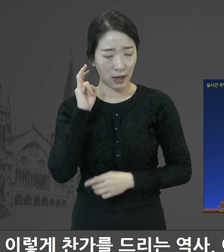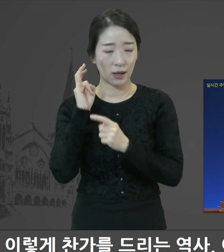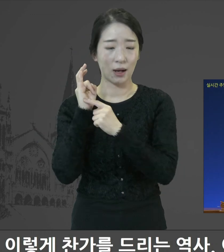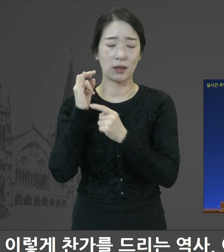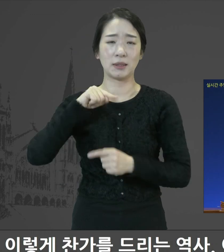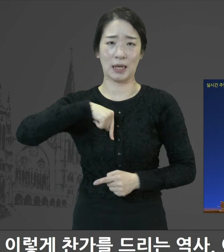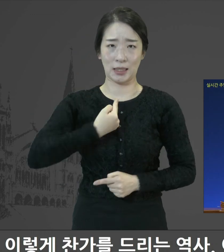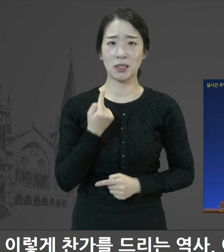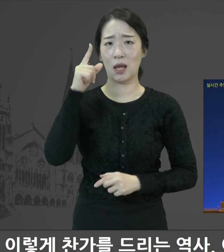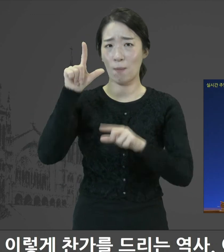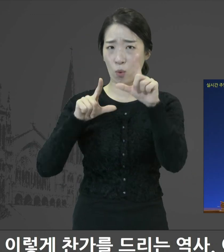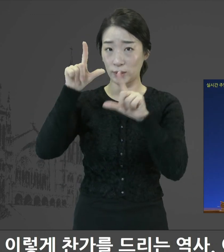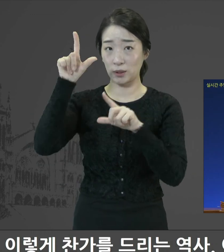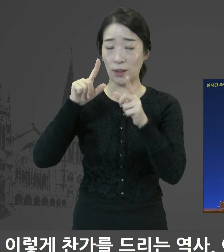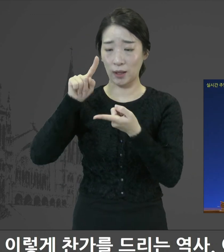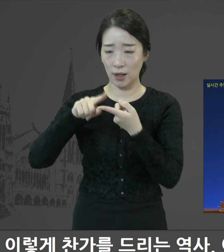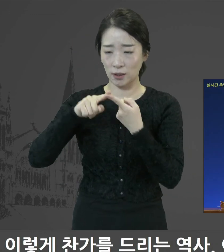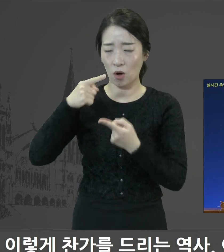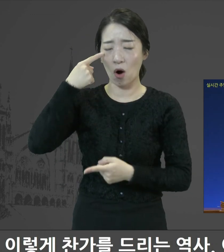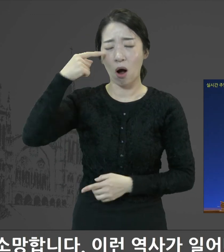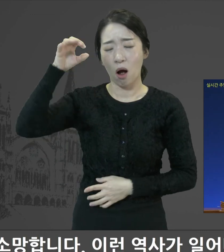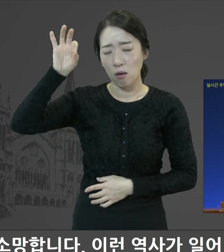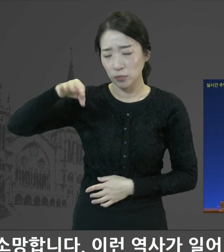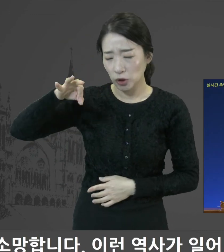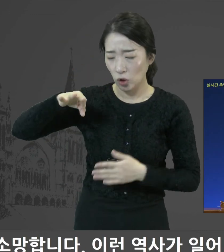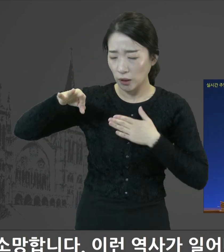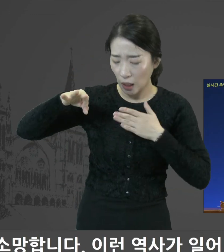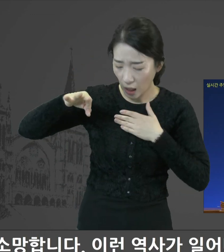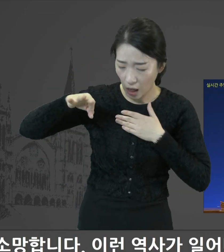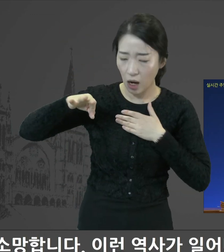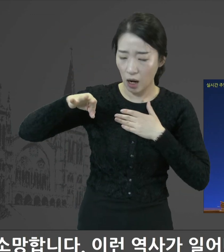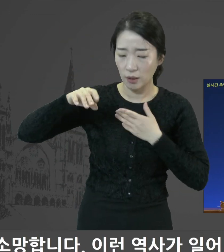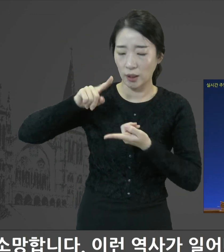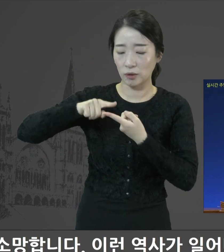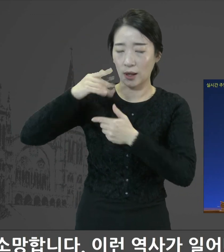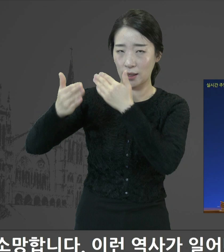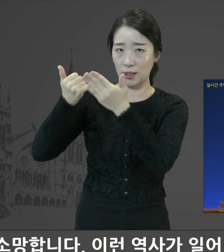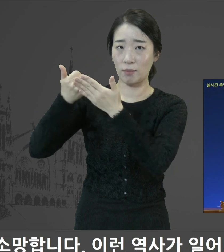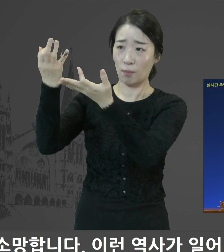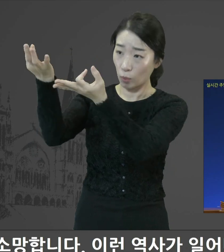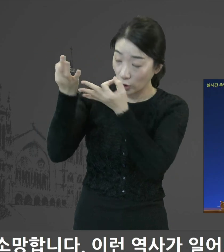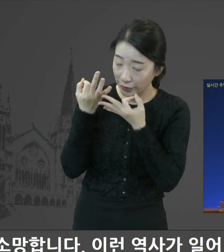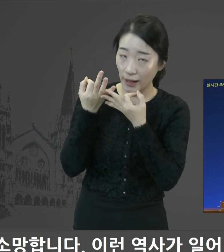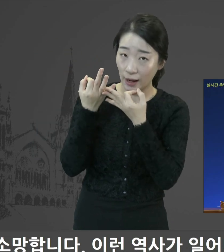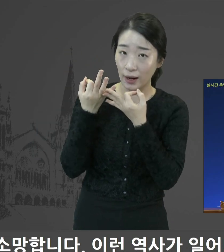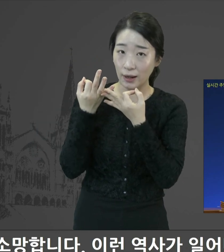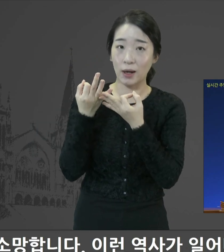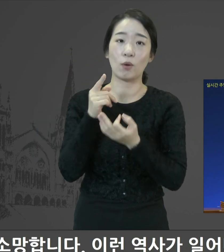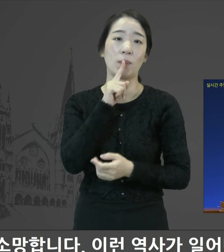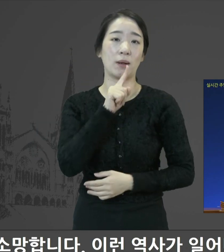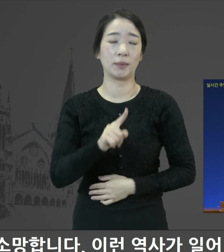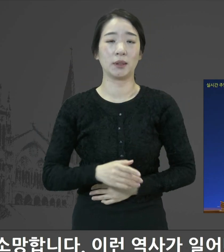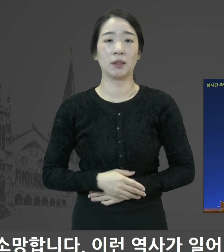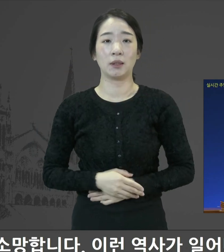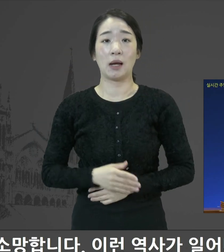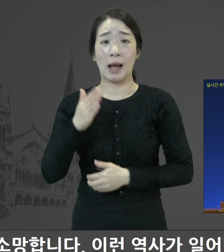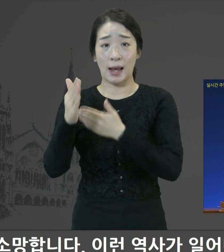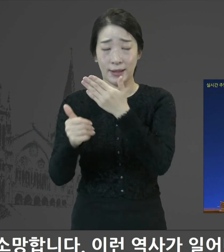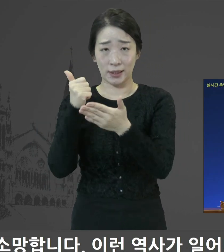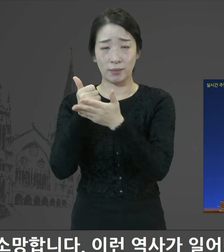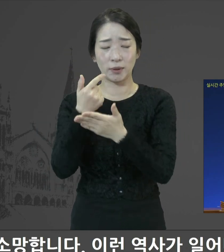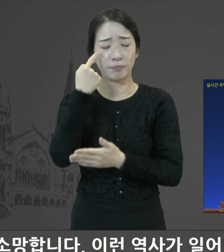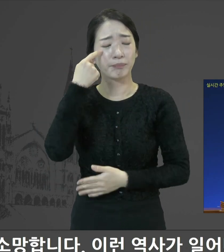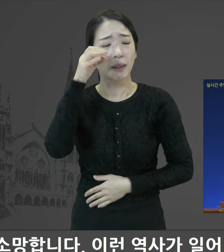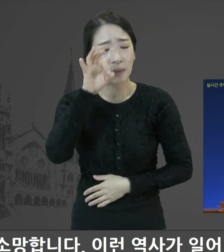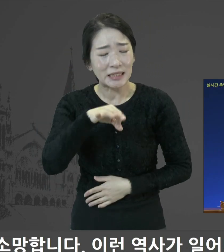모습을 비천한 자를 하나님이 돌보셨다라고 설명합니다. 하나님은 비천한 자를 돌보십니다. 여러분